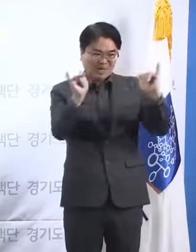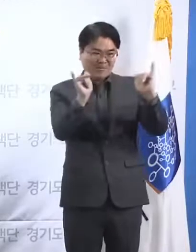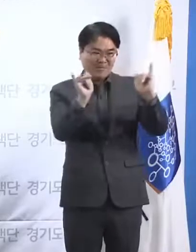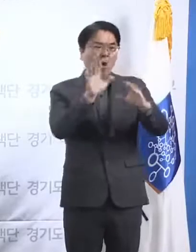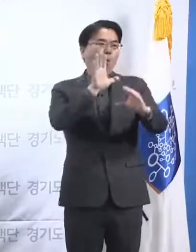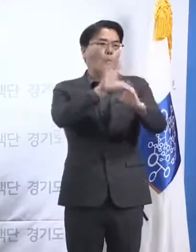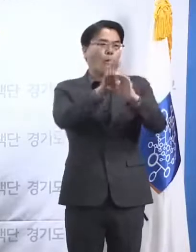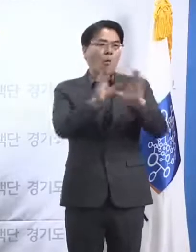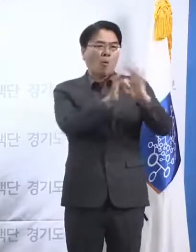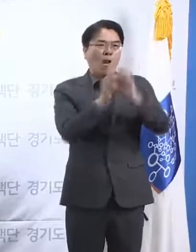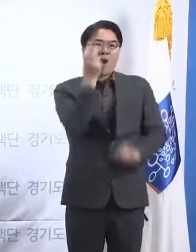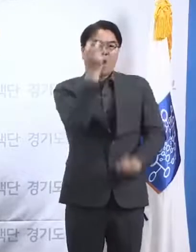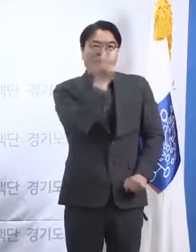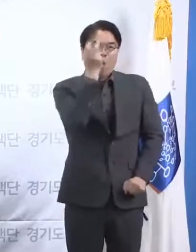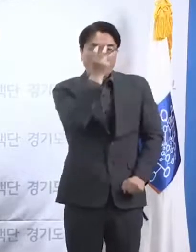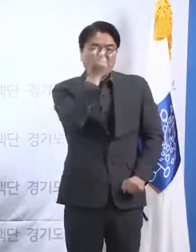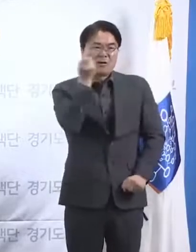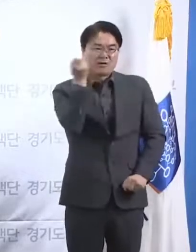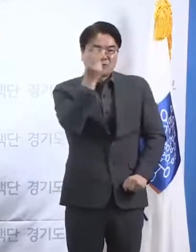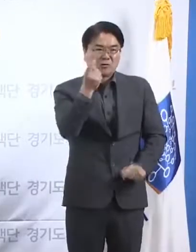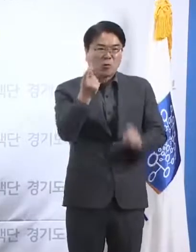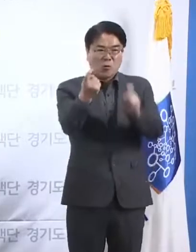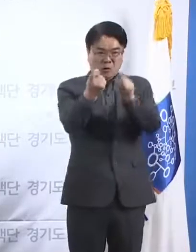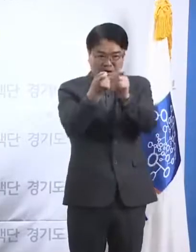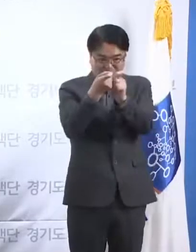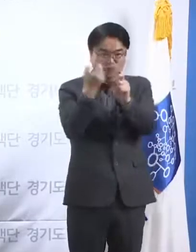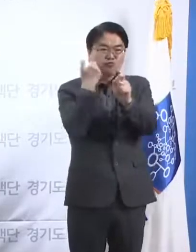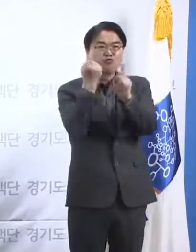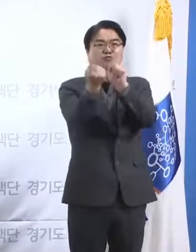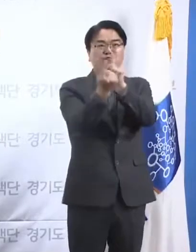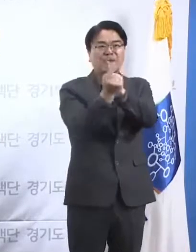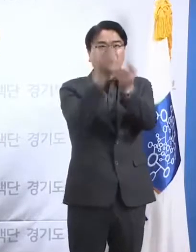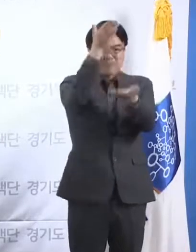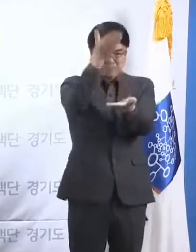검사와 대인 접촉 금지를 명령합니다.